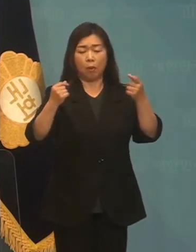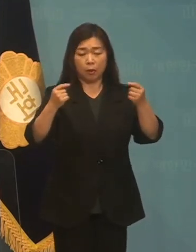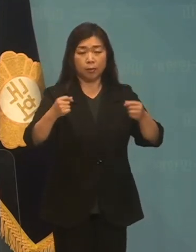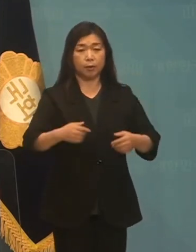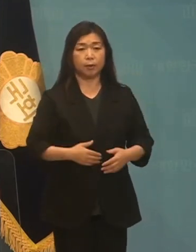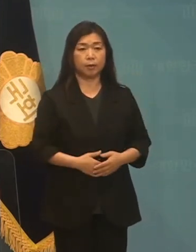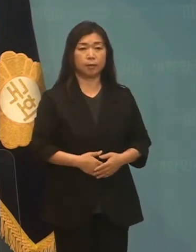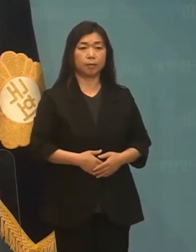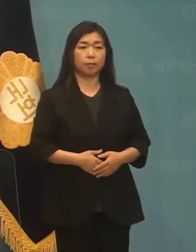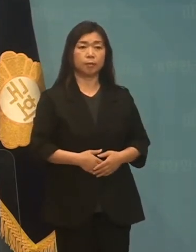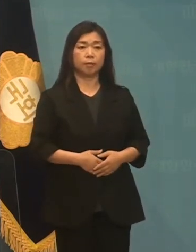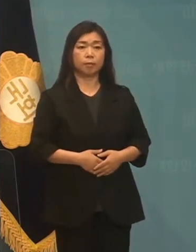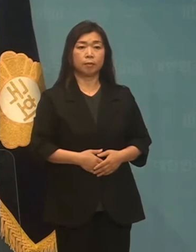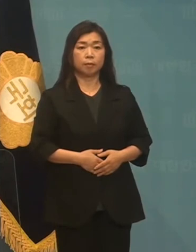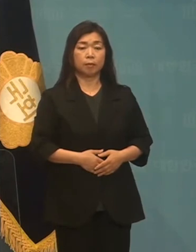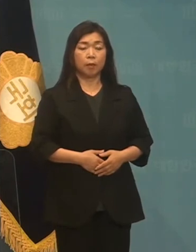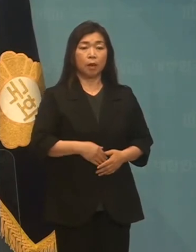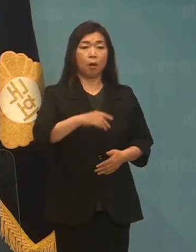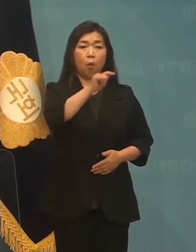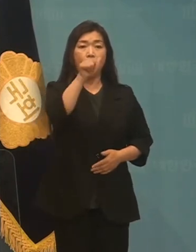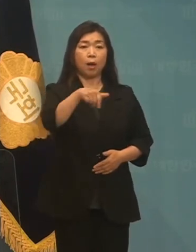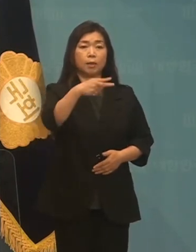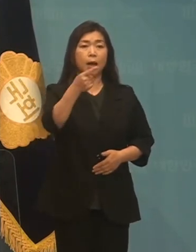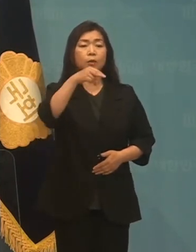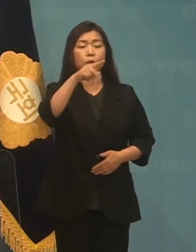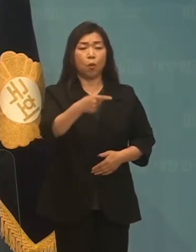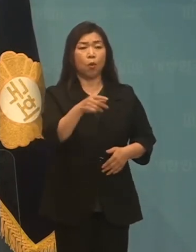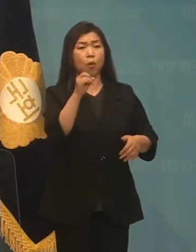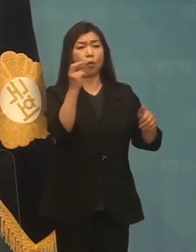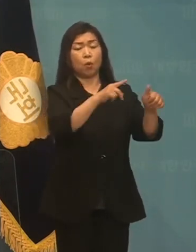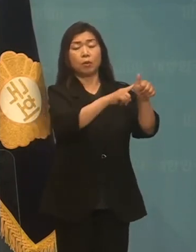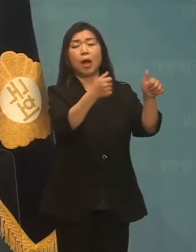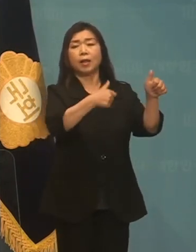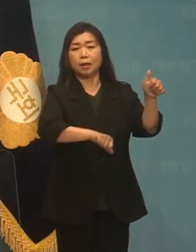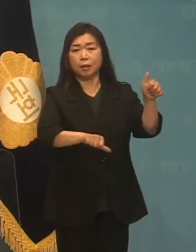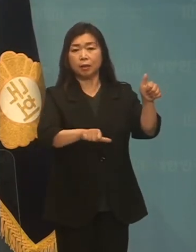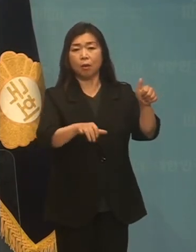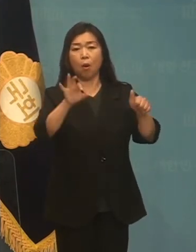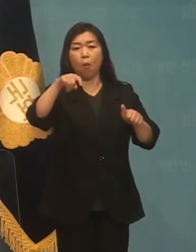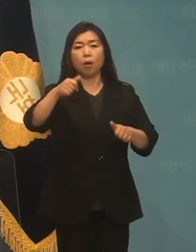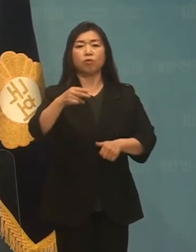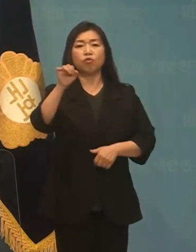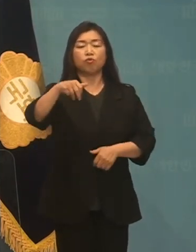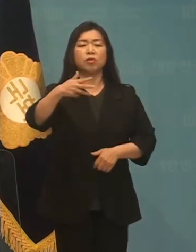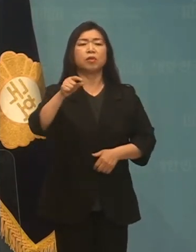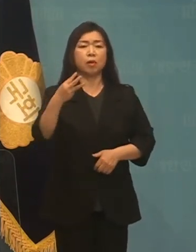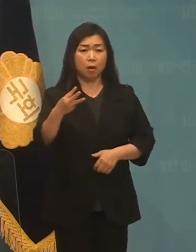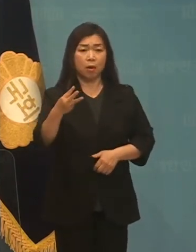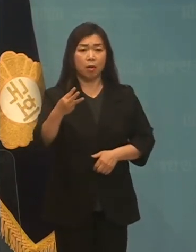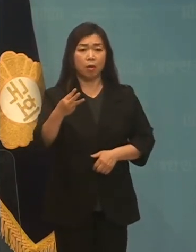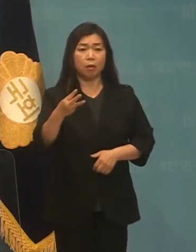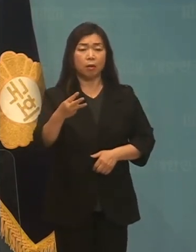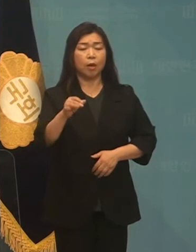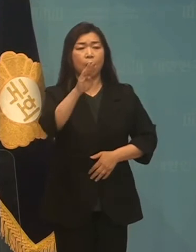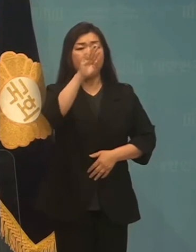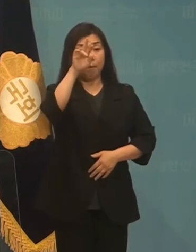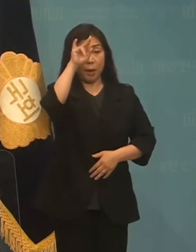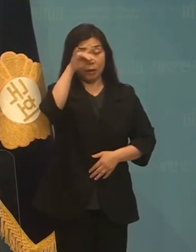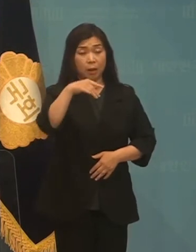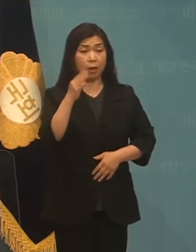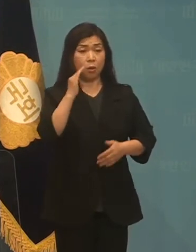다르지 않습니다. 박상도 아들 원유철,